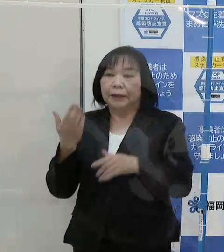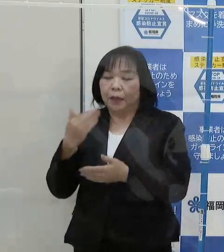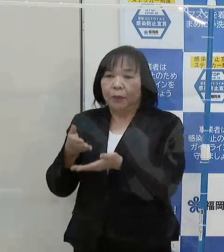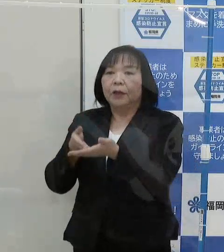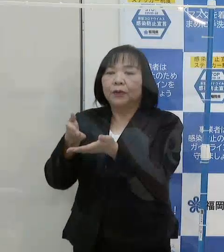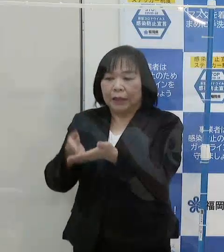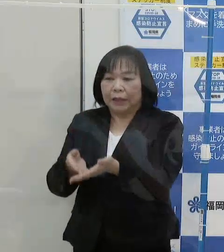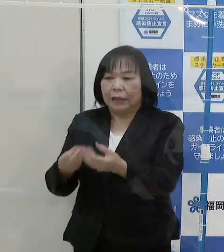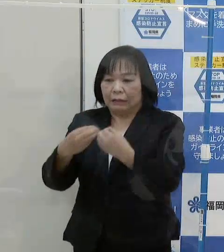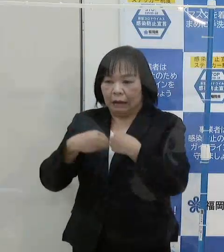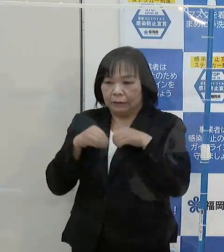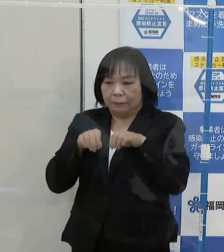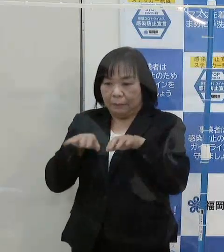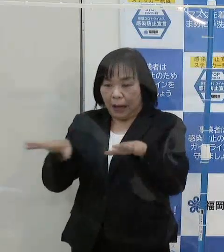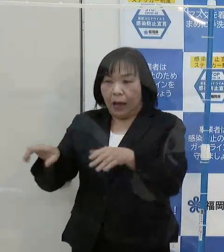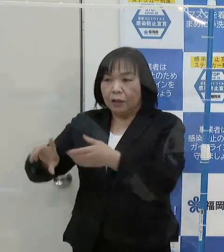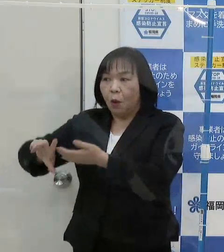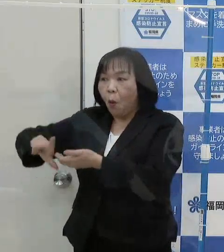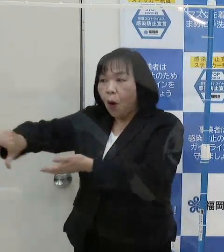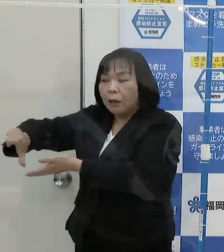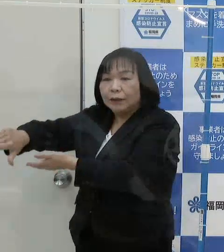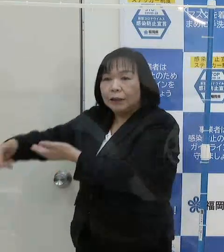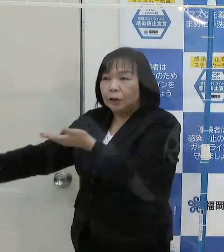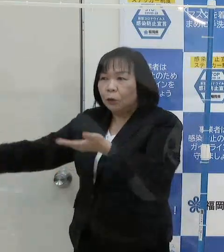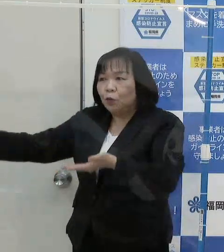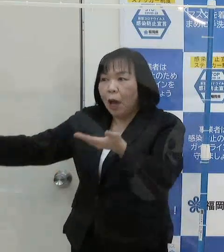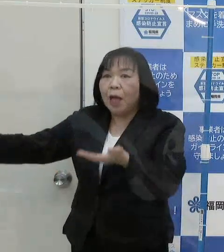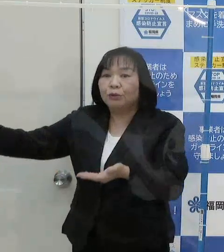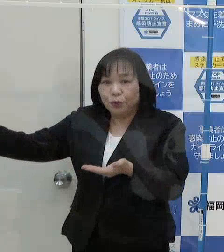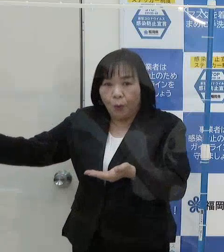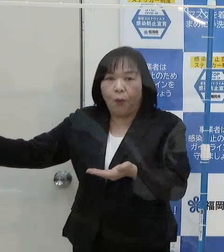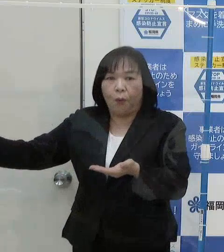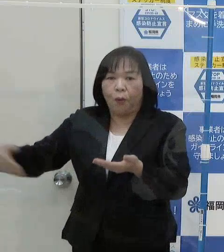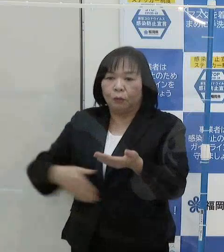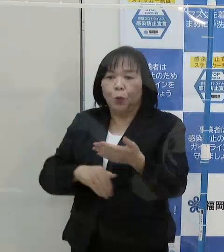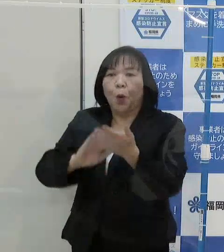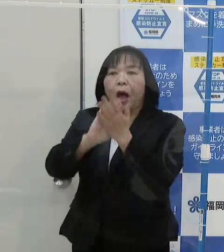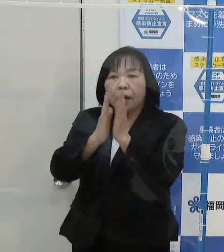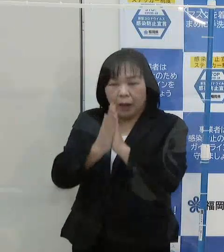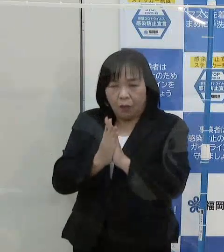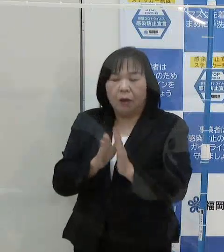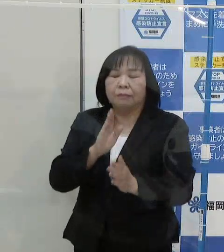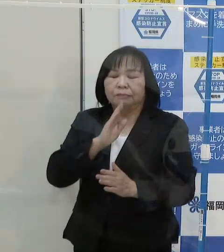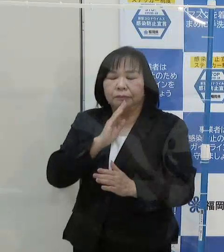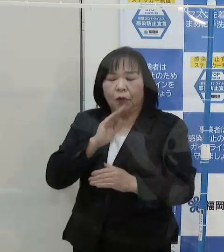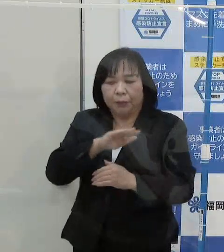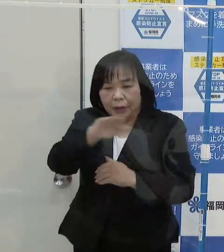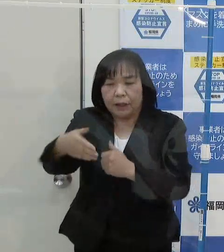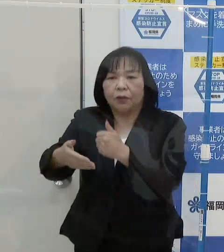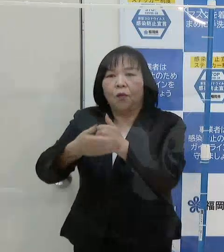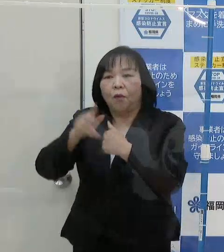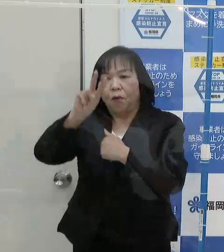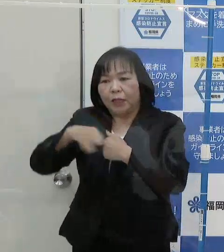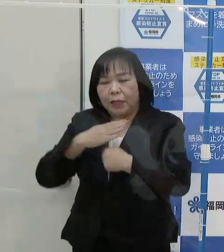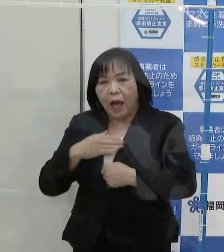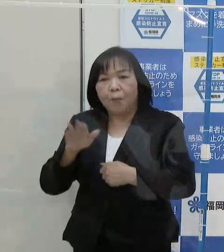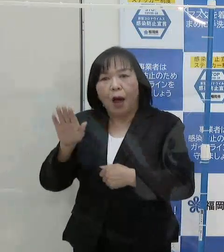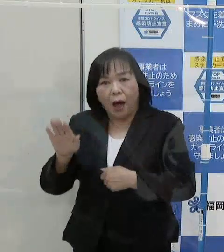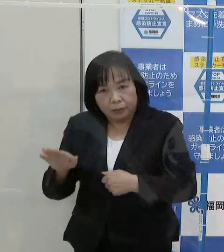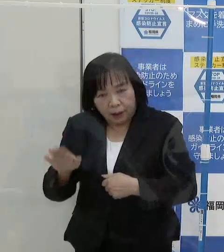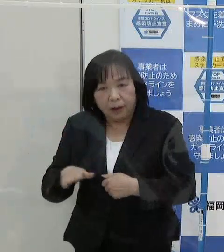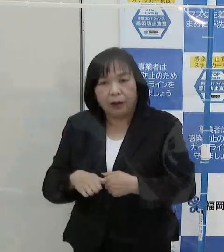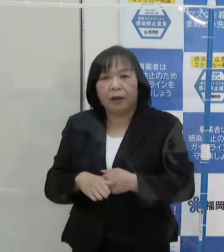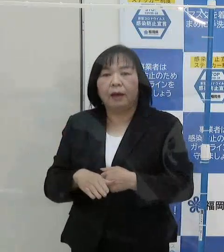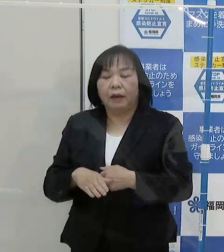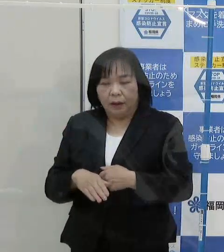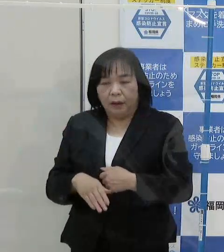感染が拡大している他の地域、その動向と比べますと、県民の皆様、事業者の皆様のご理解ご協力、そ